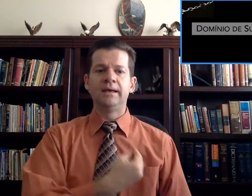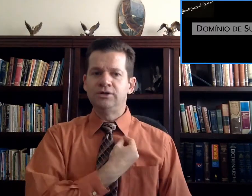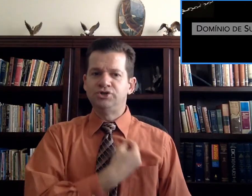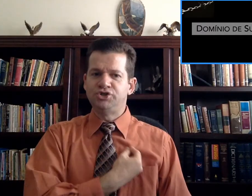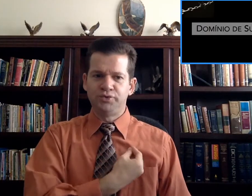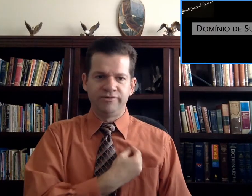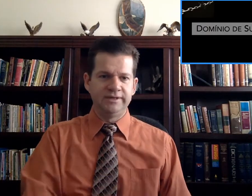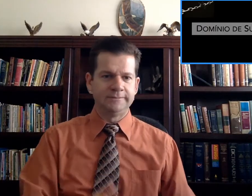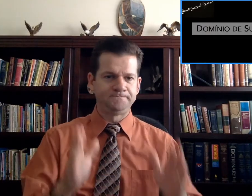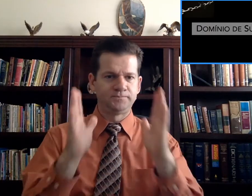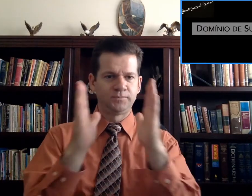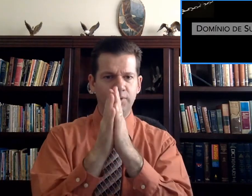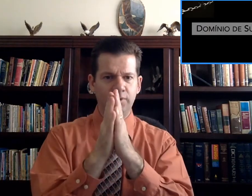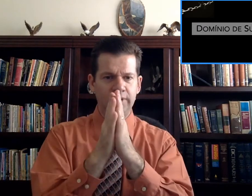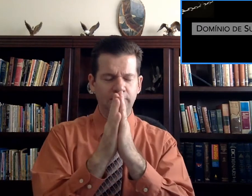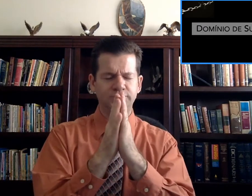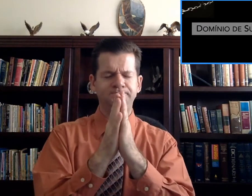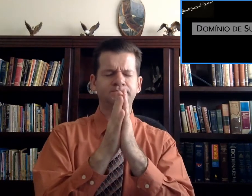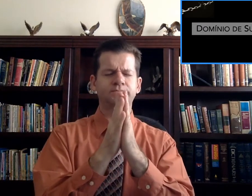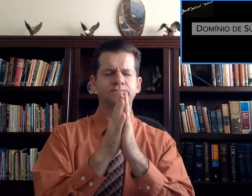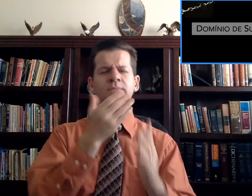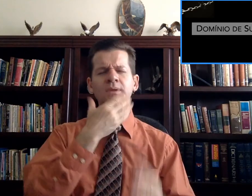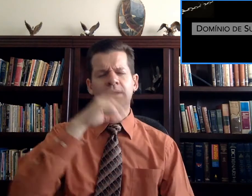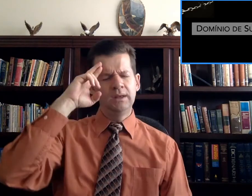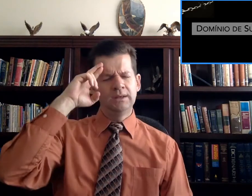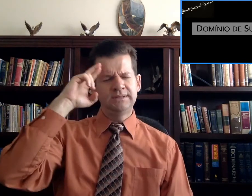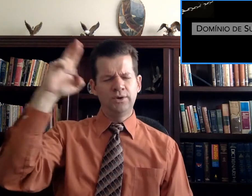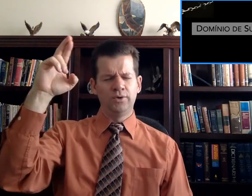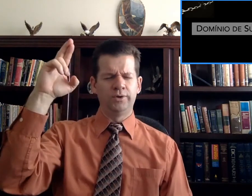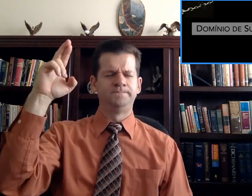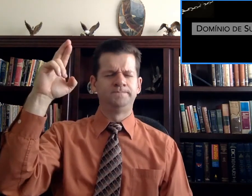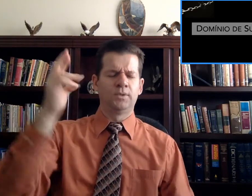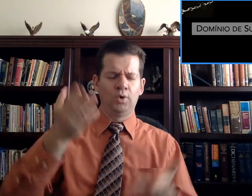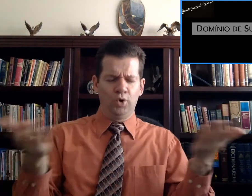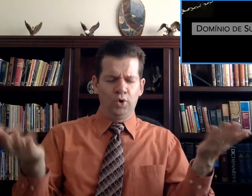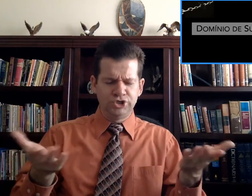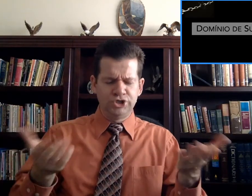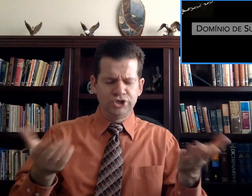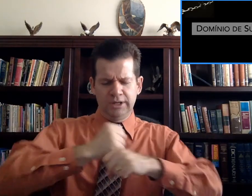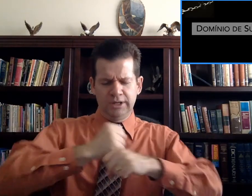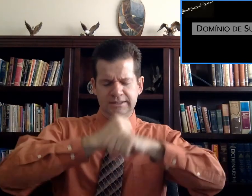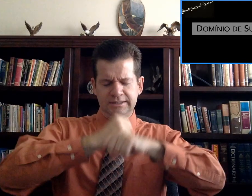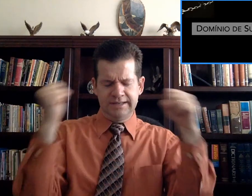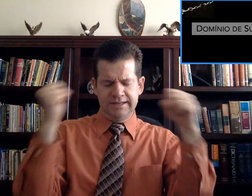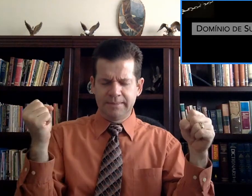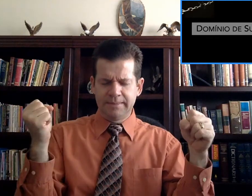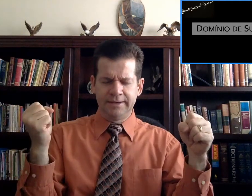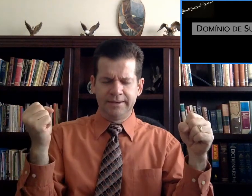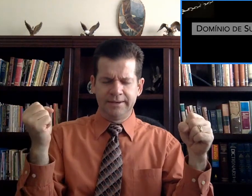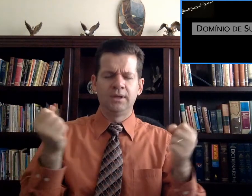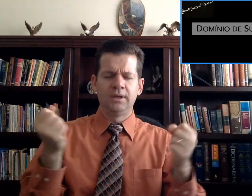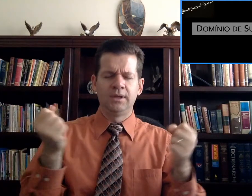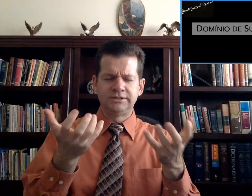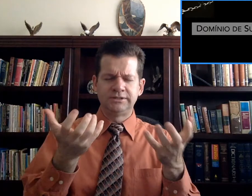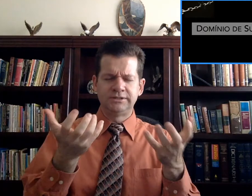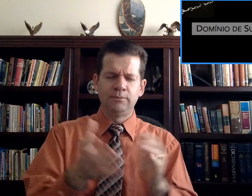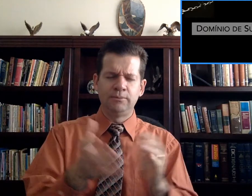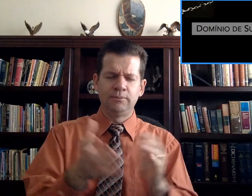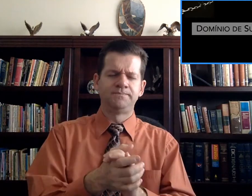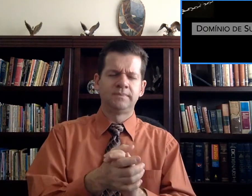de sua vida. Oremos. Senhor, hoje, nesta manhã, nós queremos